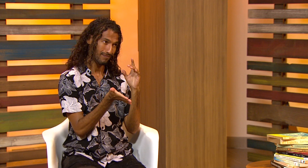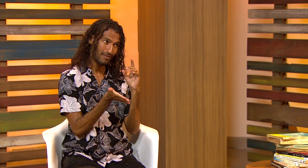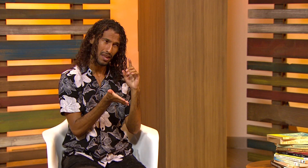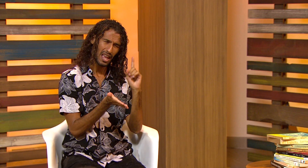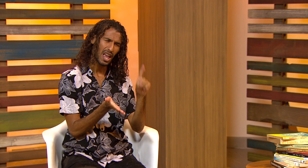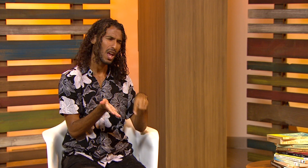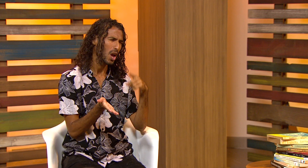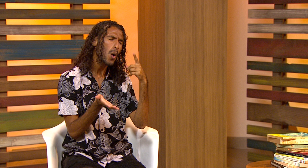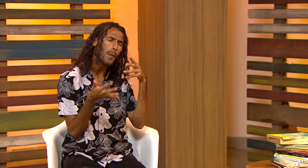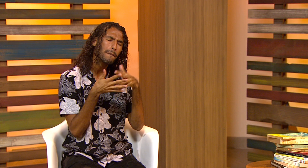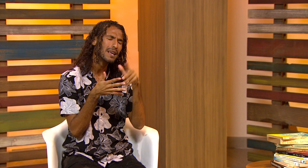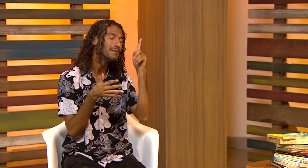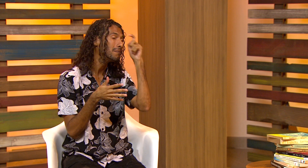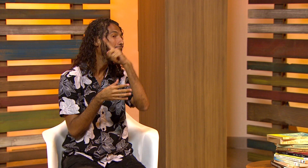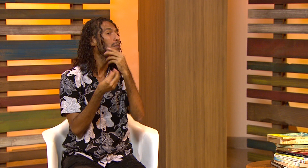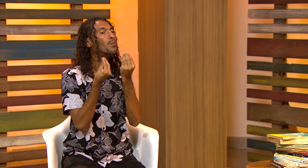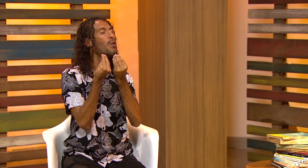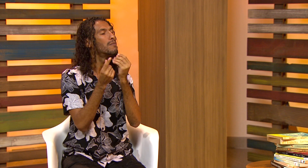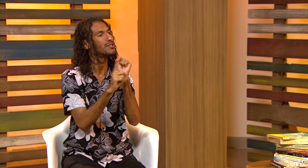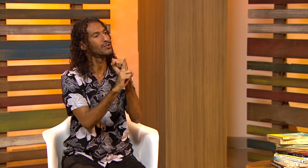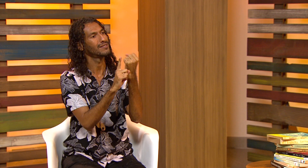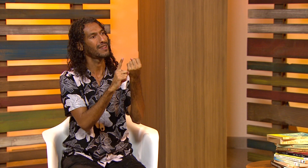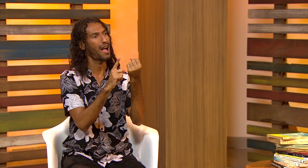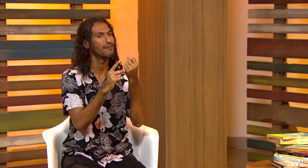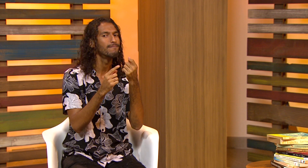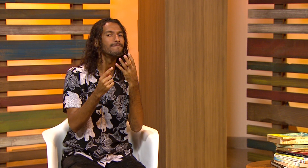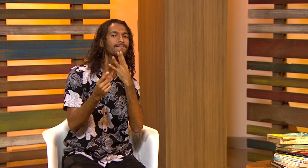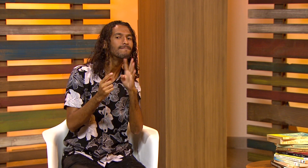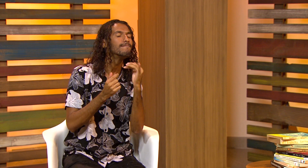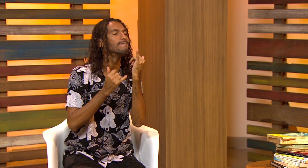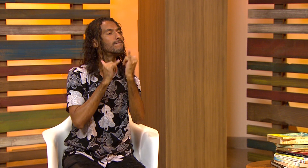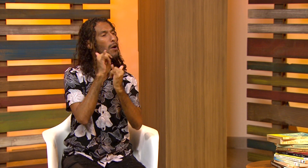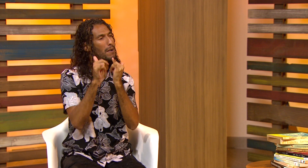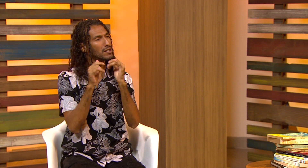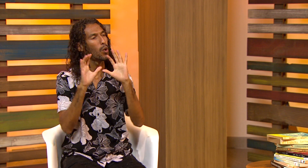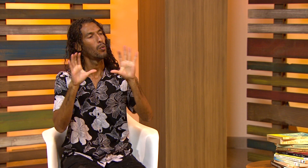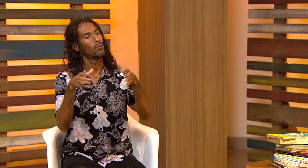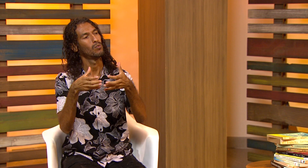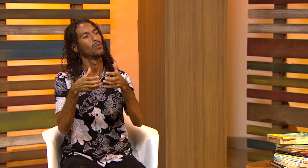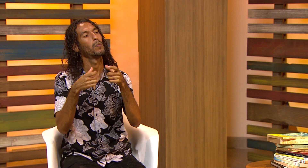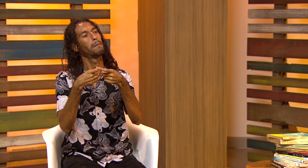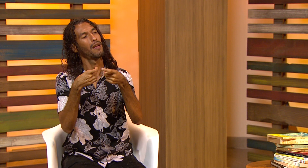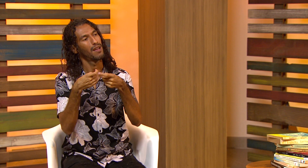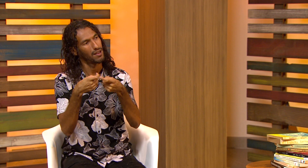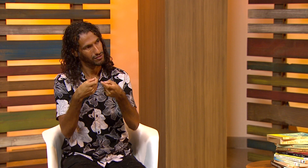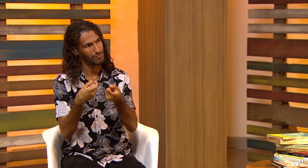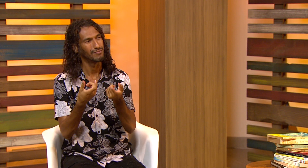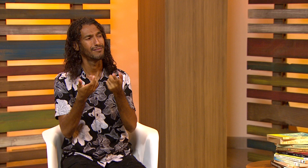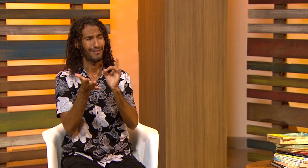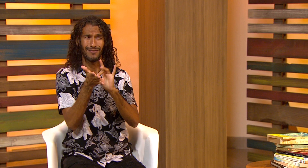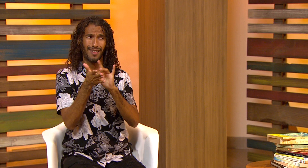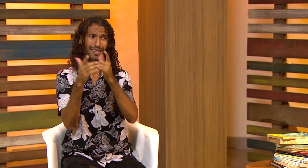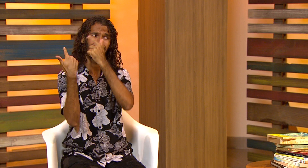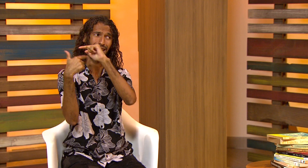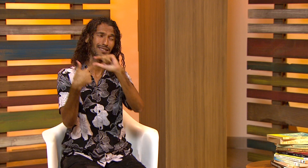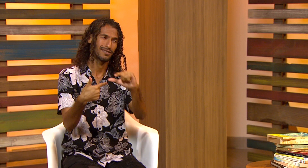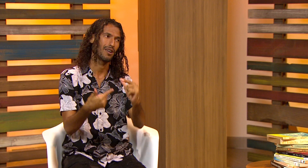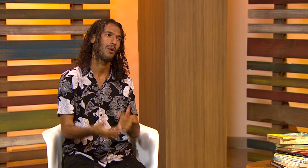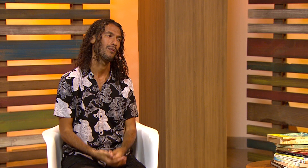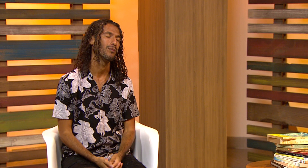essa acessibilidade na área da saúde. E é muito complicado, é difícil, a sociedade não conhece, não tem informações, principalmente na área de medicina, e é